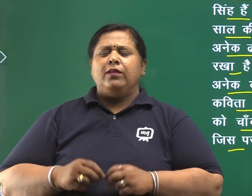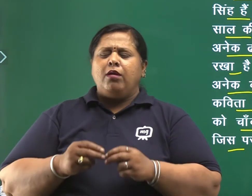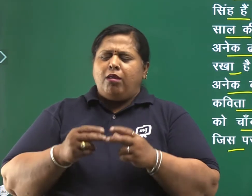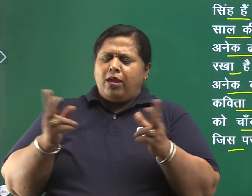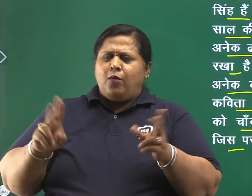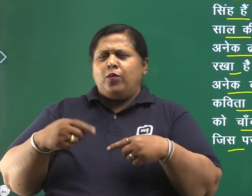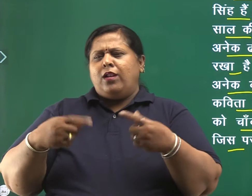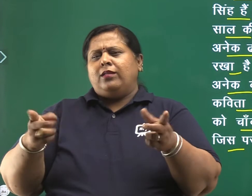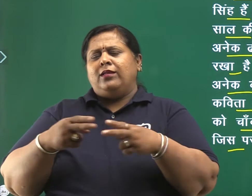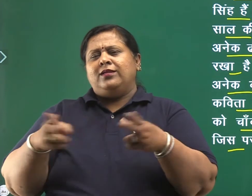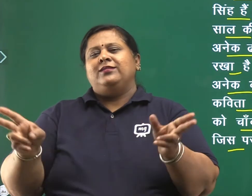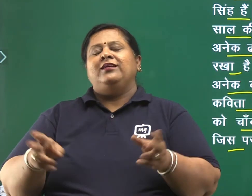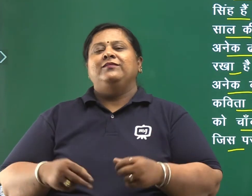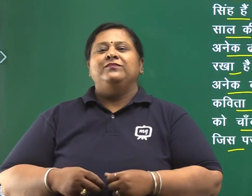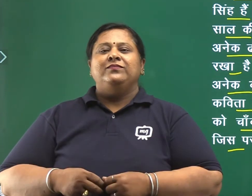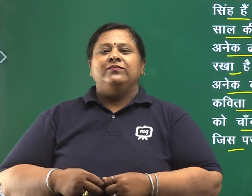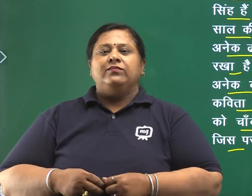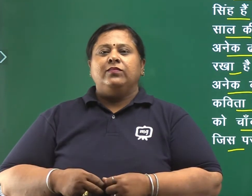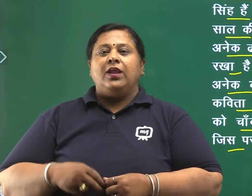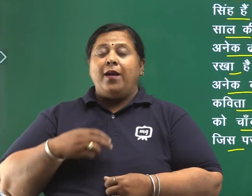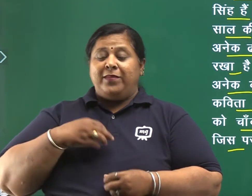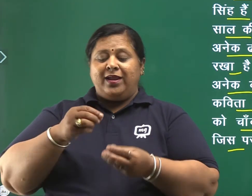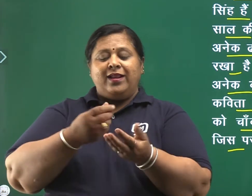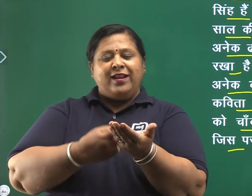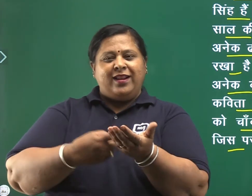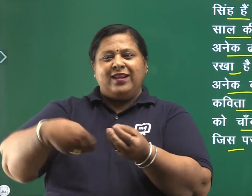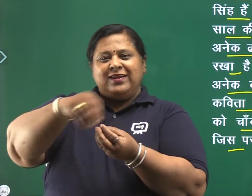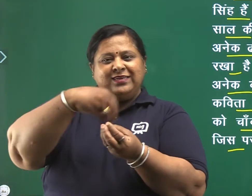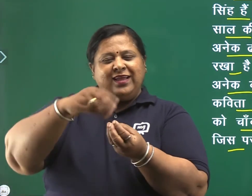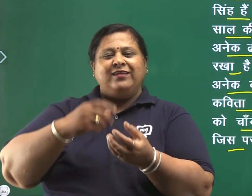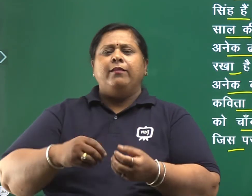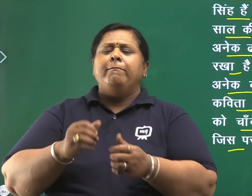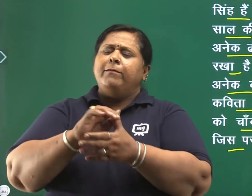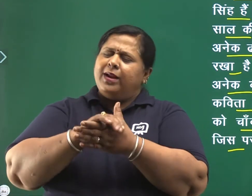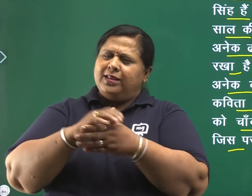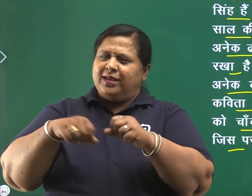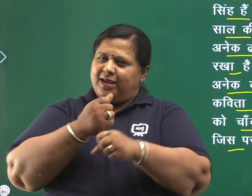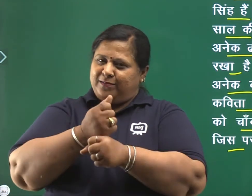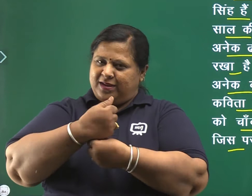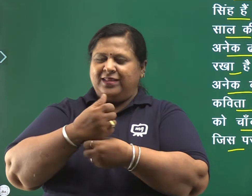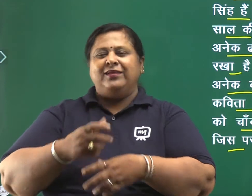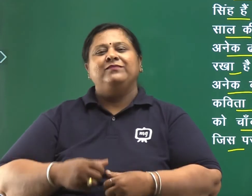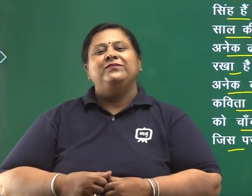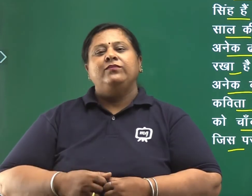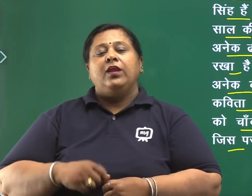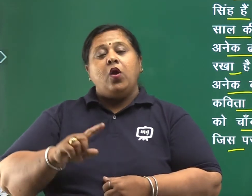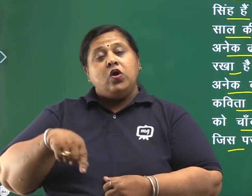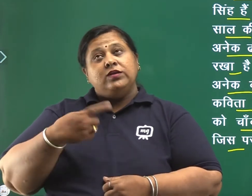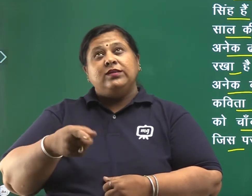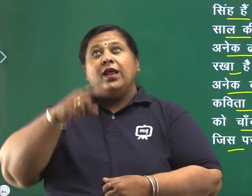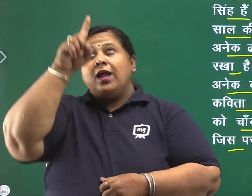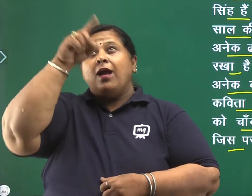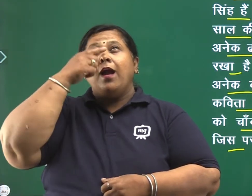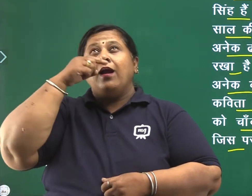अनेकों प्रकार से अपने रिश्ते बनाती है और सारे आकाश